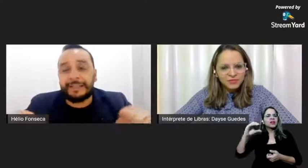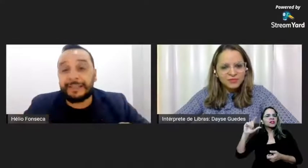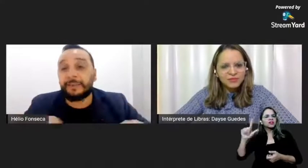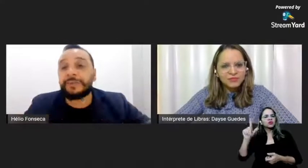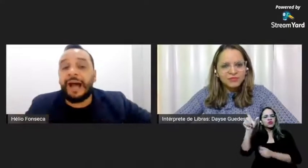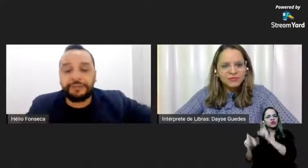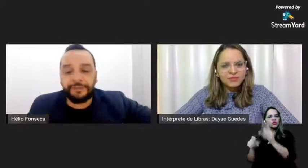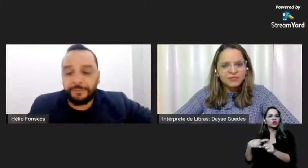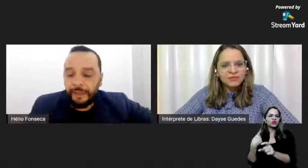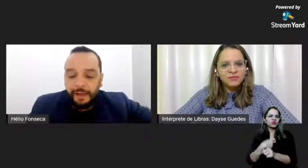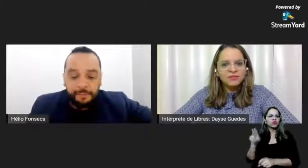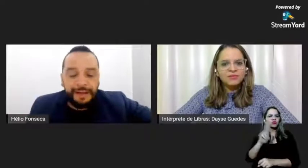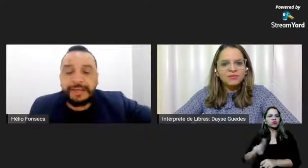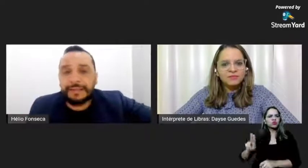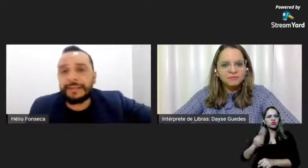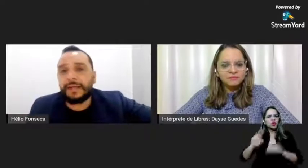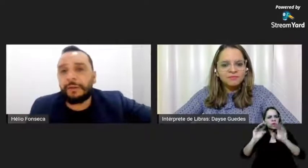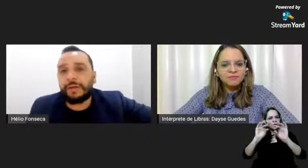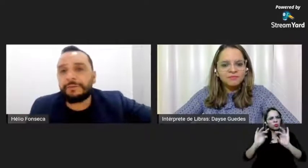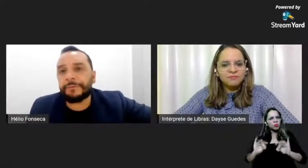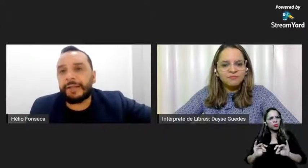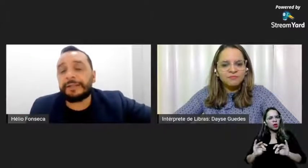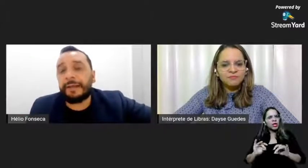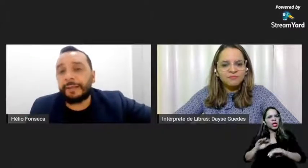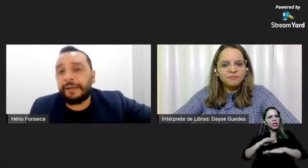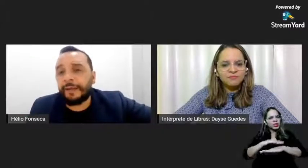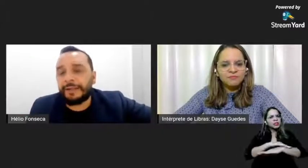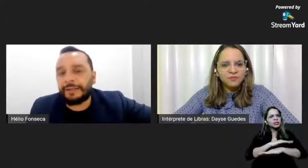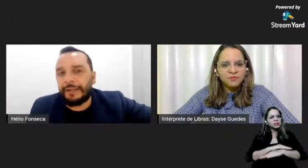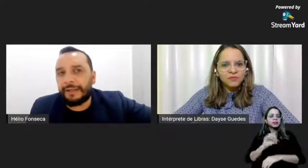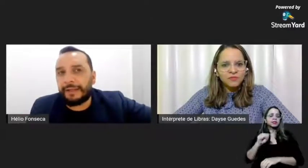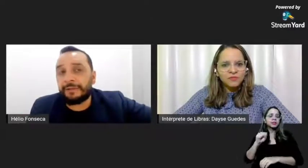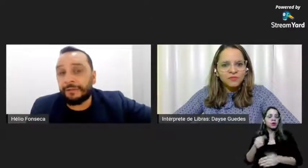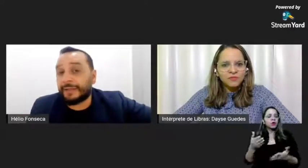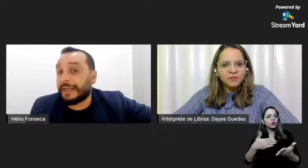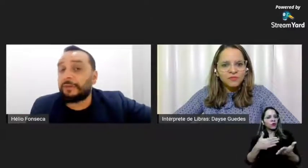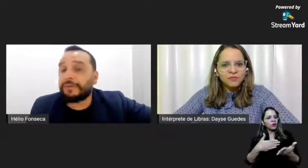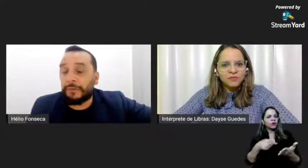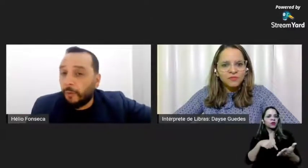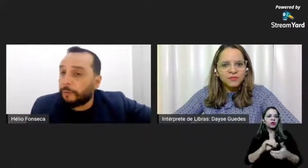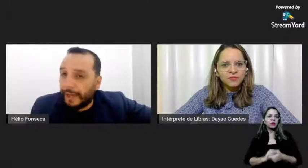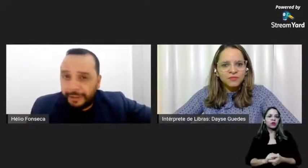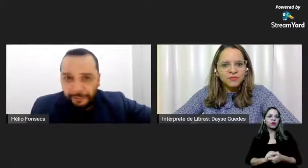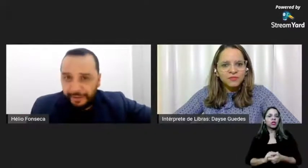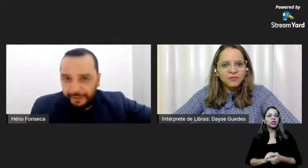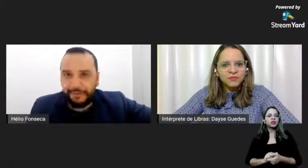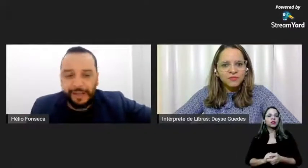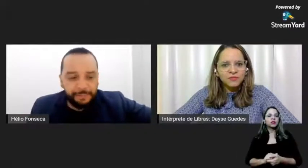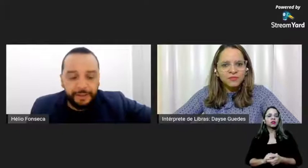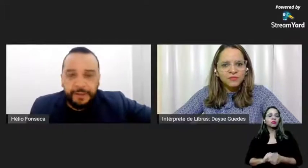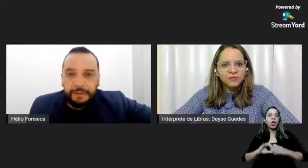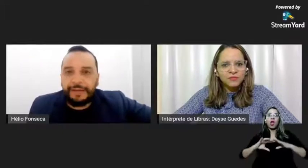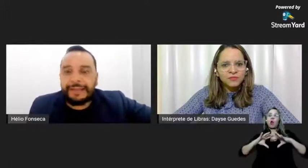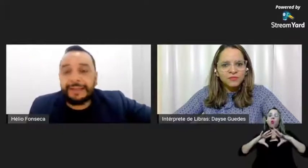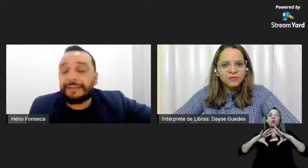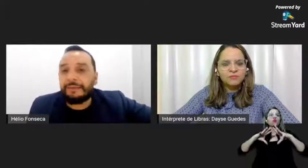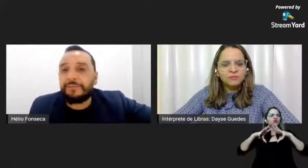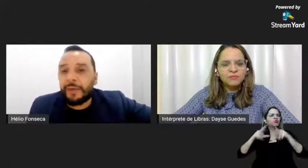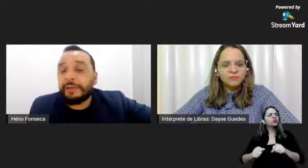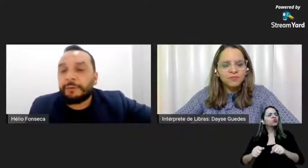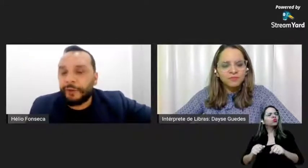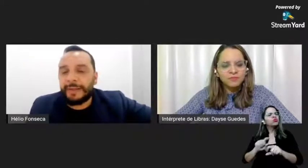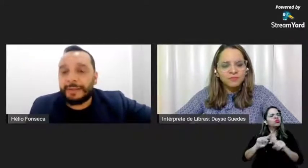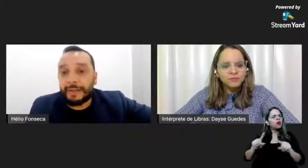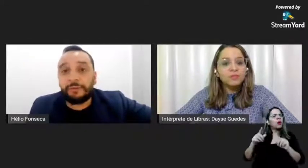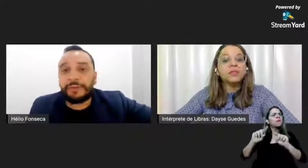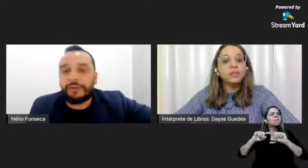na descrição tátil. Mas, assim, o livro, ele está bem... Ele não vou dizer que é um livro completo, porque não é, mas ele tem